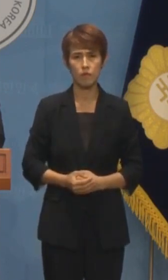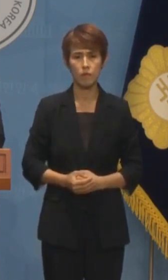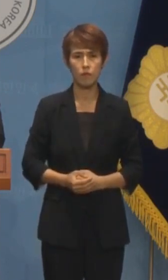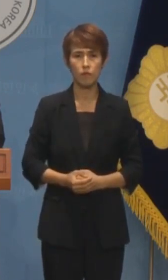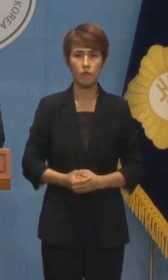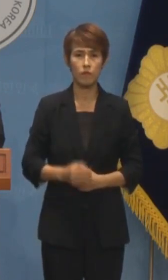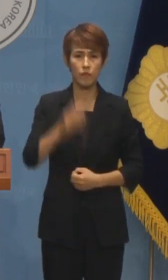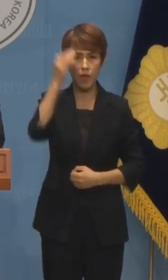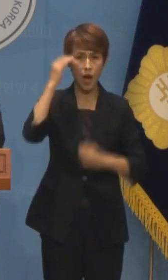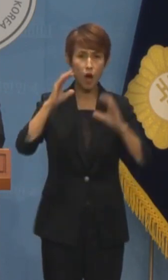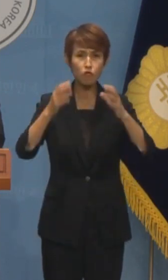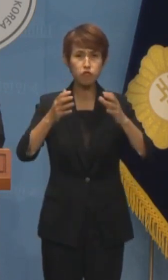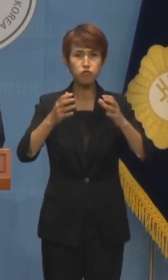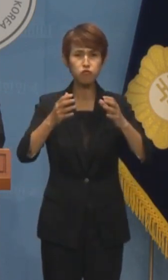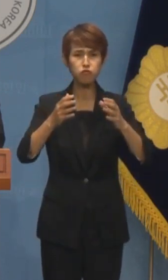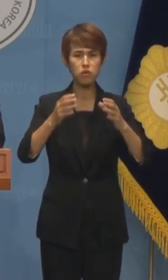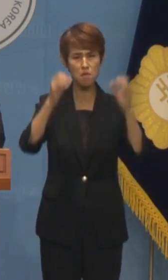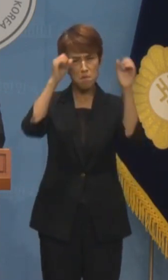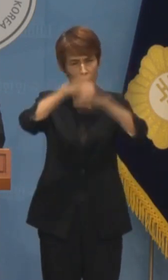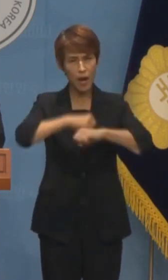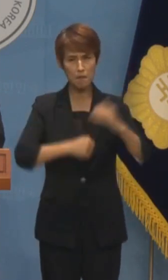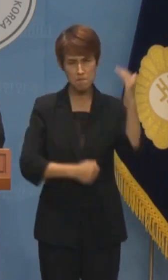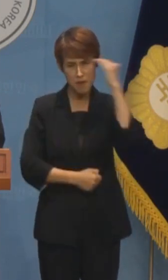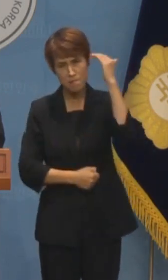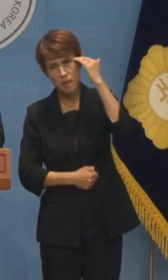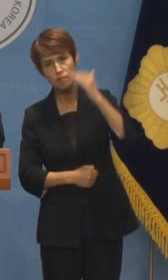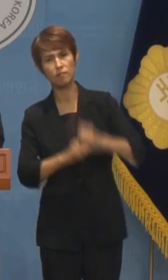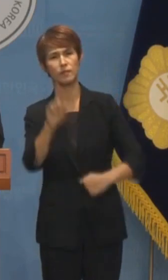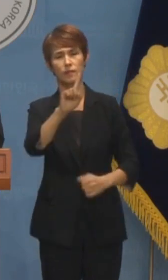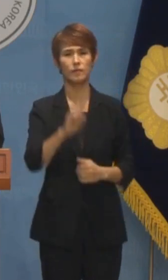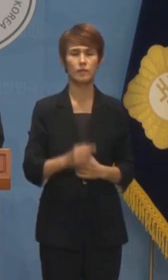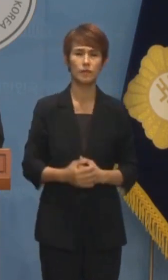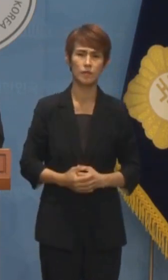대체 대한민국을 어디까지 망쳐놓을 셈입니까?